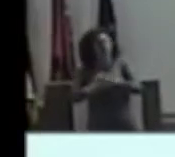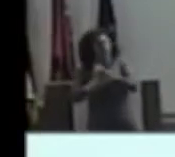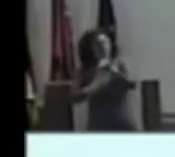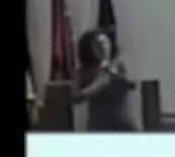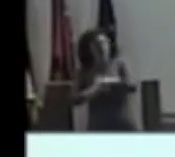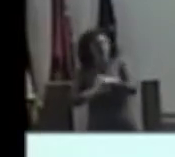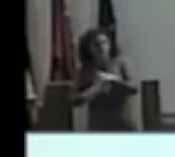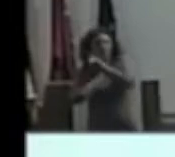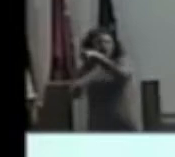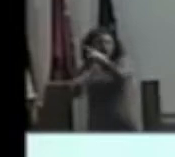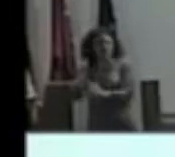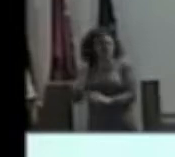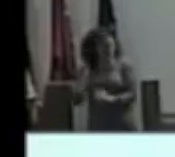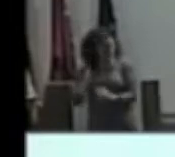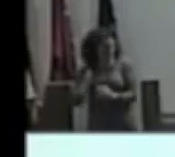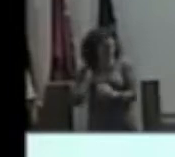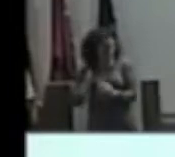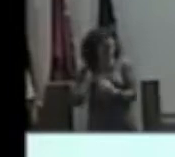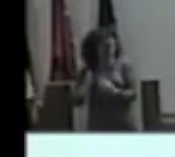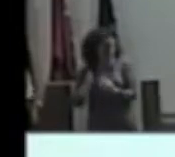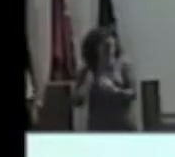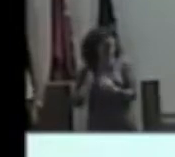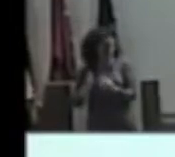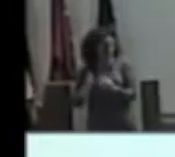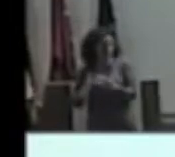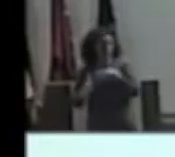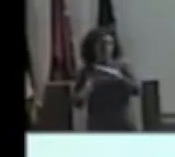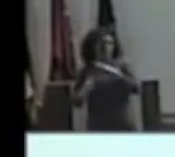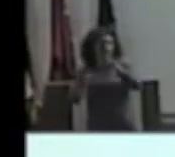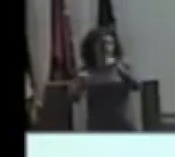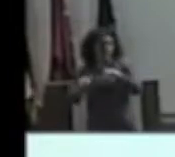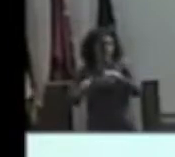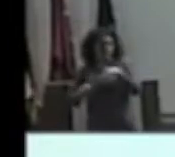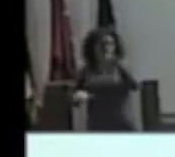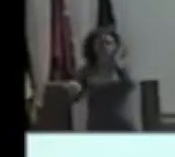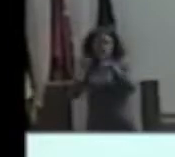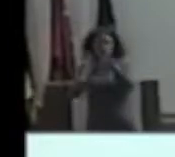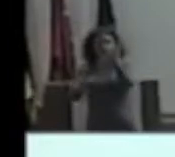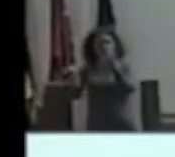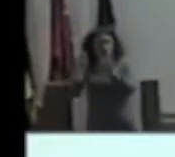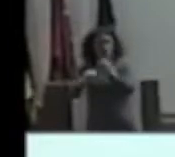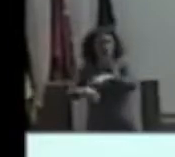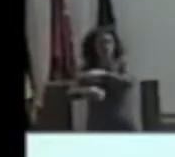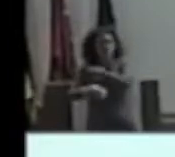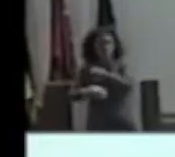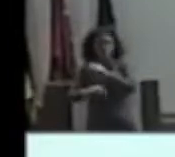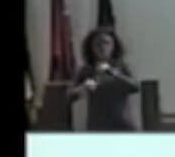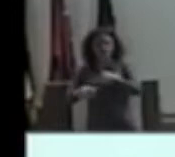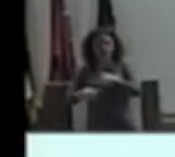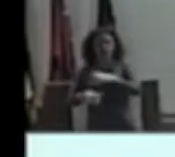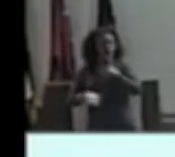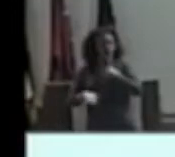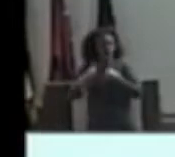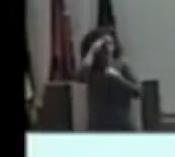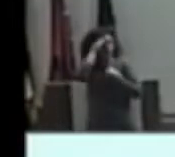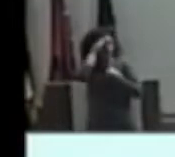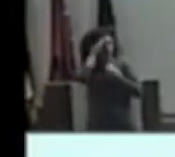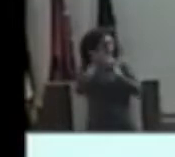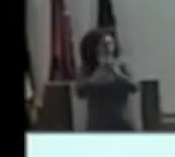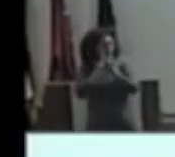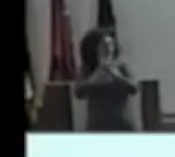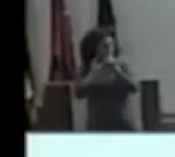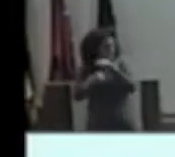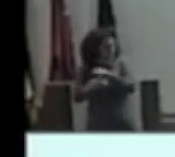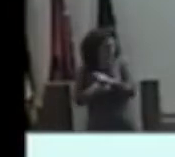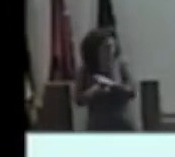de agotamiento, de la posibilidad de que al final tengo que tomar tantas decisiones que no quiero ni volver a oír hablar de esta